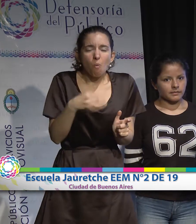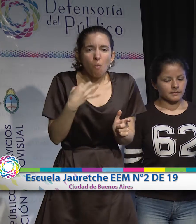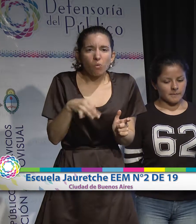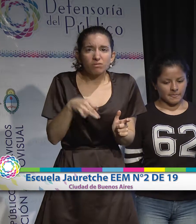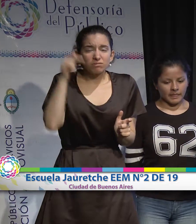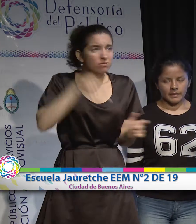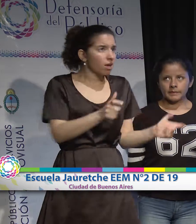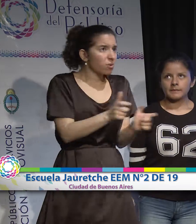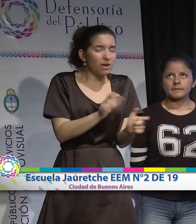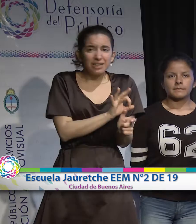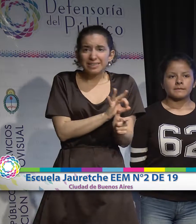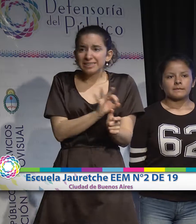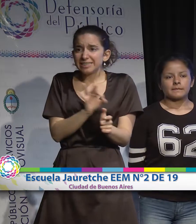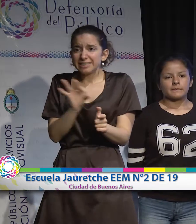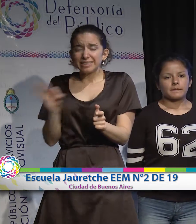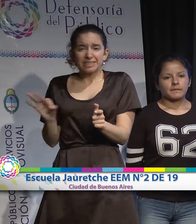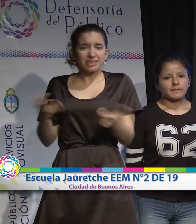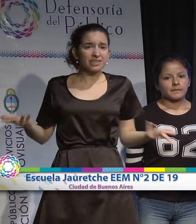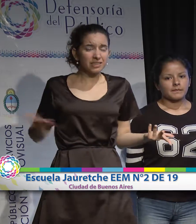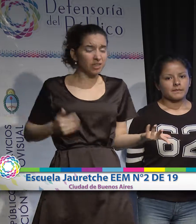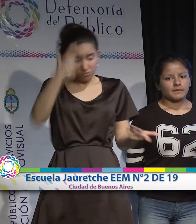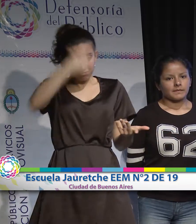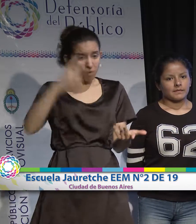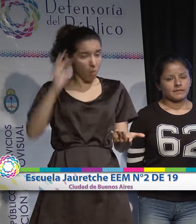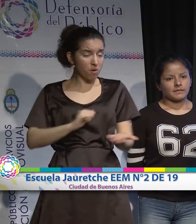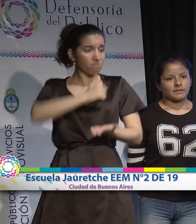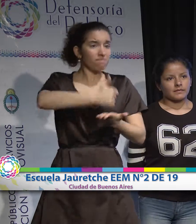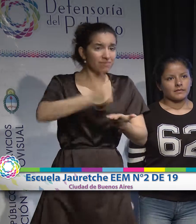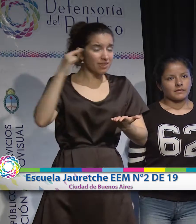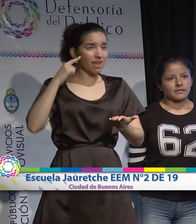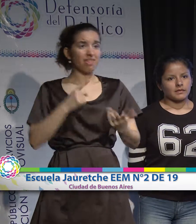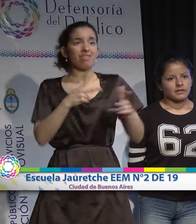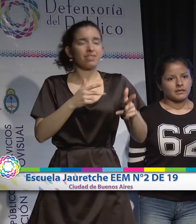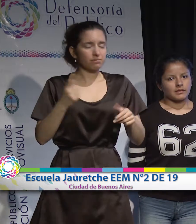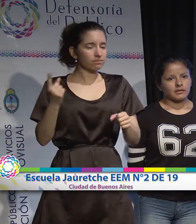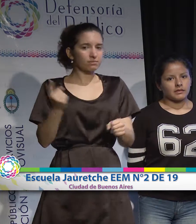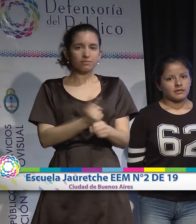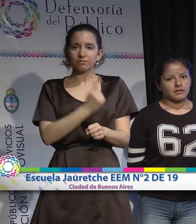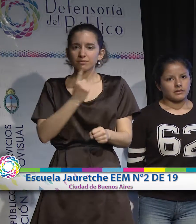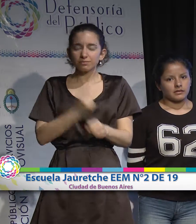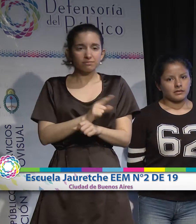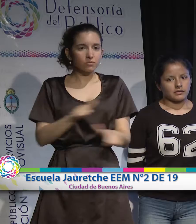tenemos programas donde podamos ir y expresar y mostrar nuestro punto de vista que tenemos nosotros.